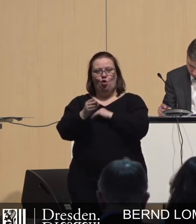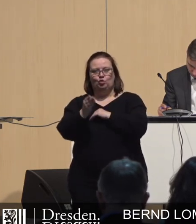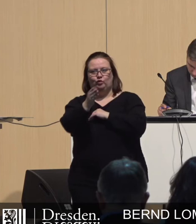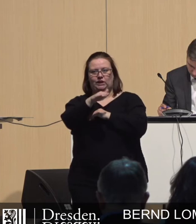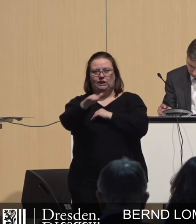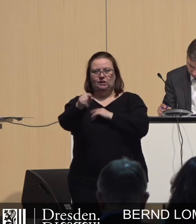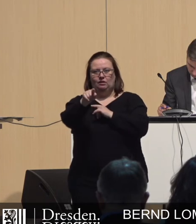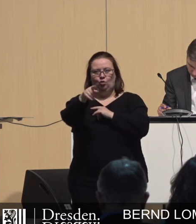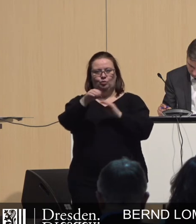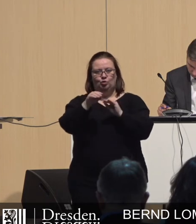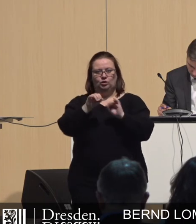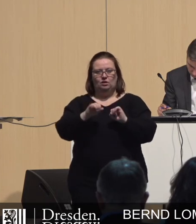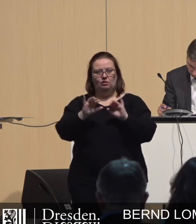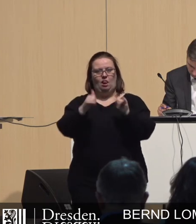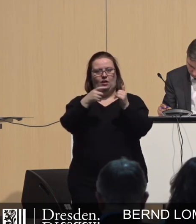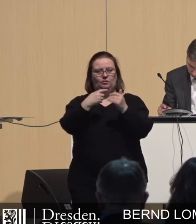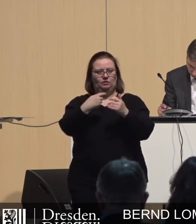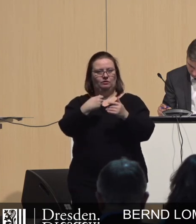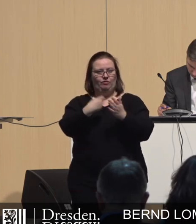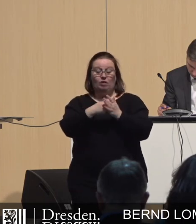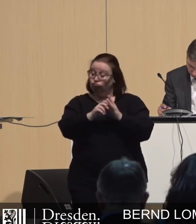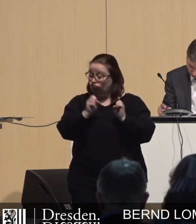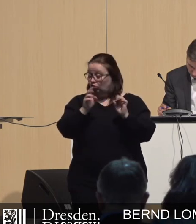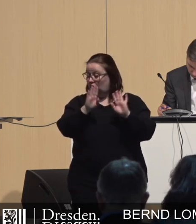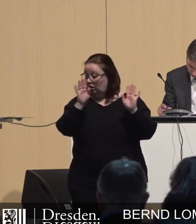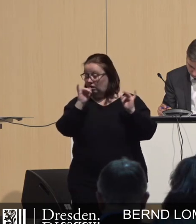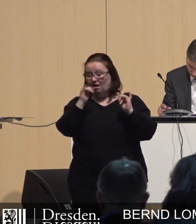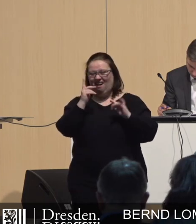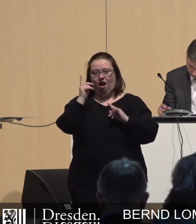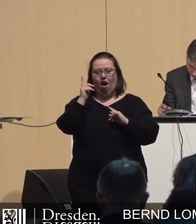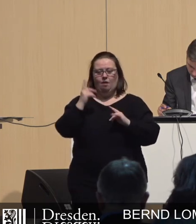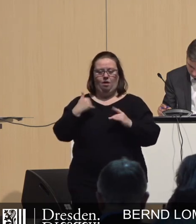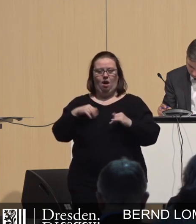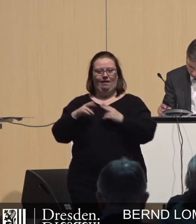zukünftigen Generationen lebenswert ist. Das ist in Ordnung. Aber zur